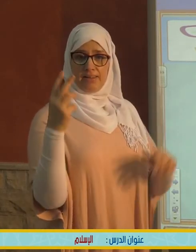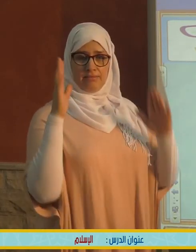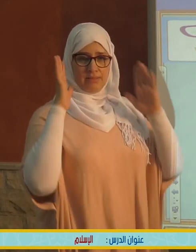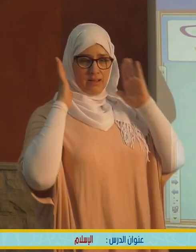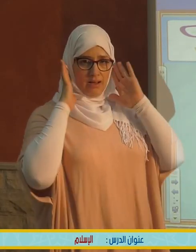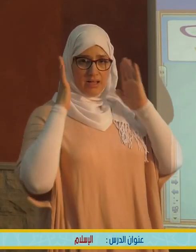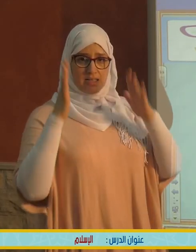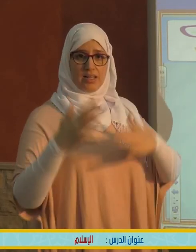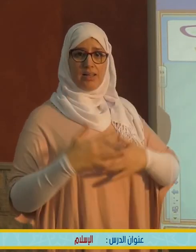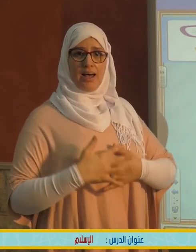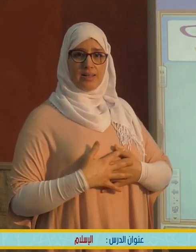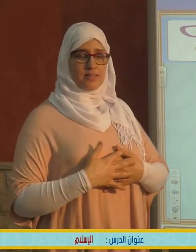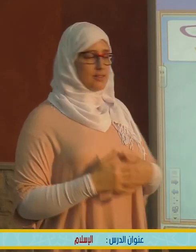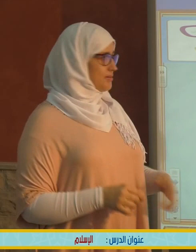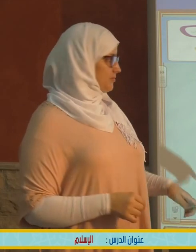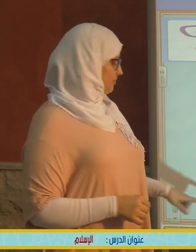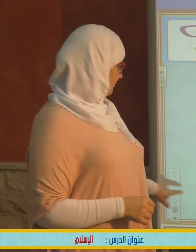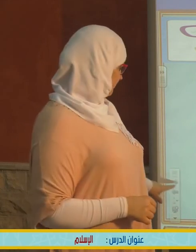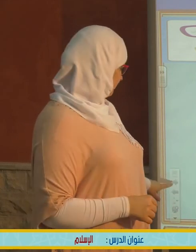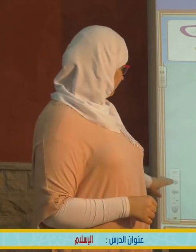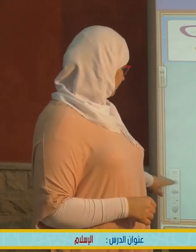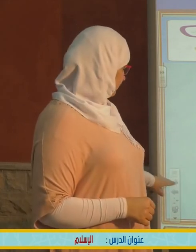ثانيا الصلاة،